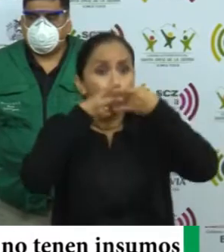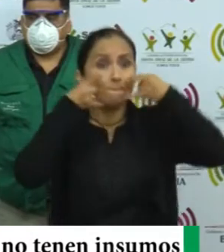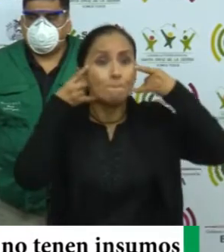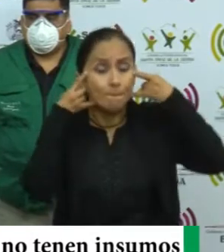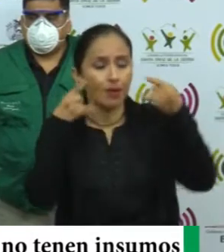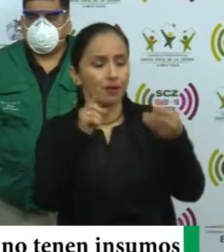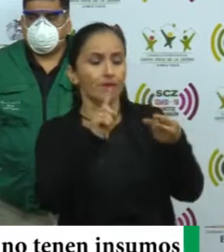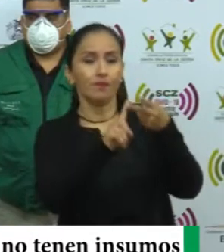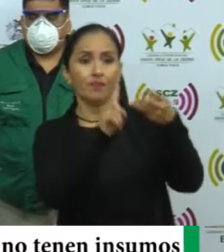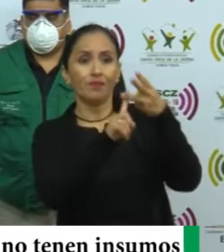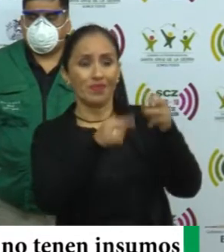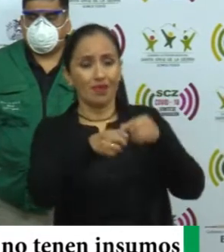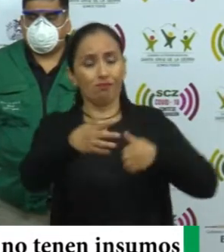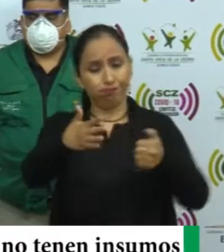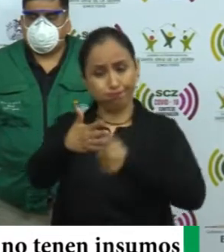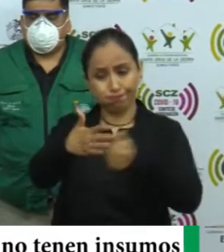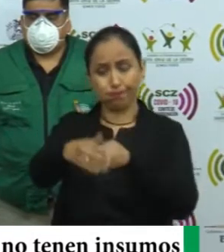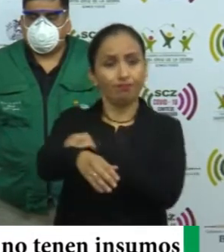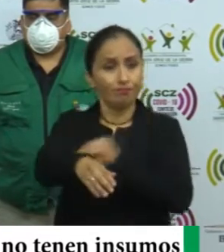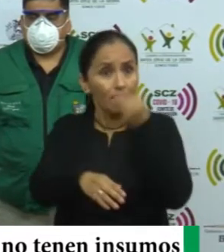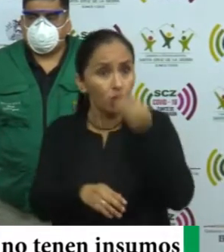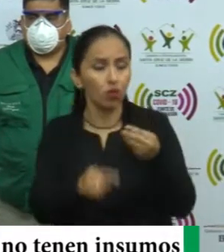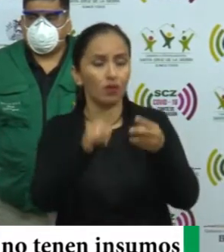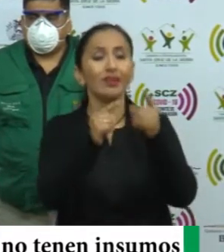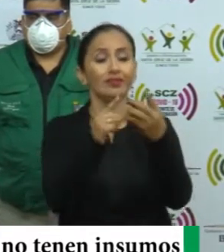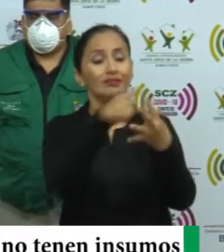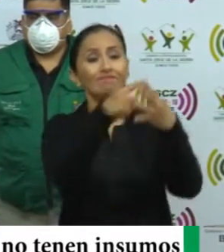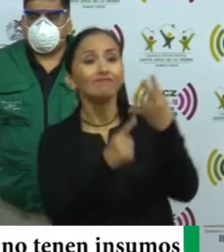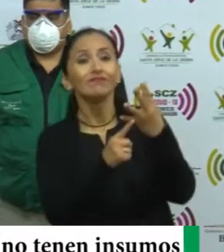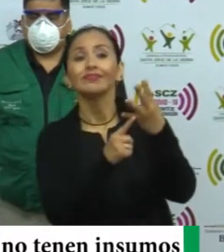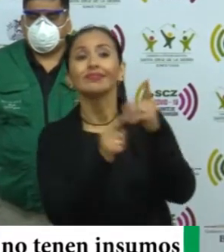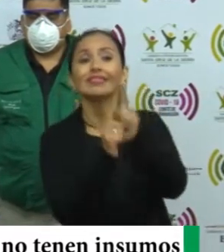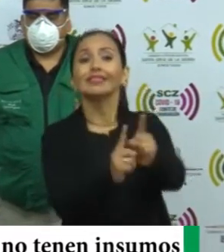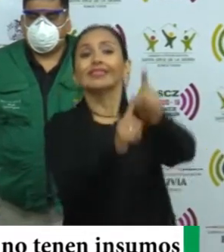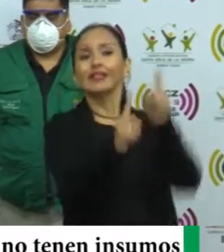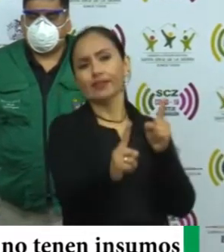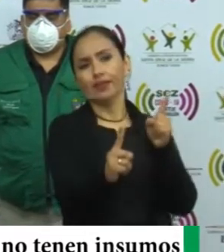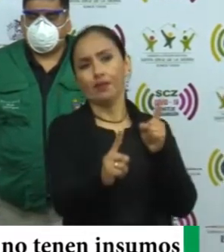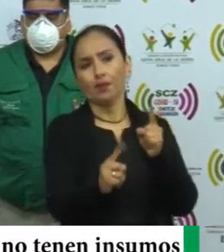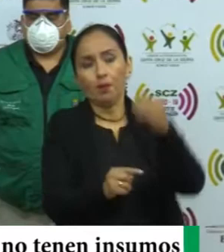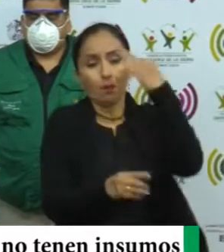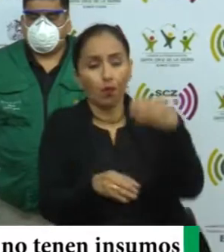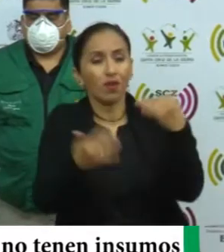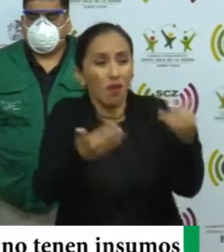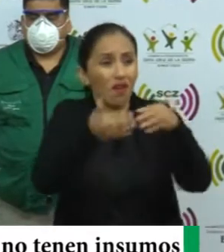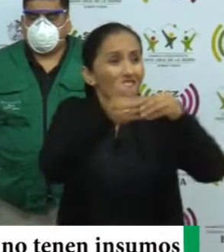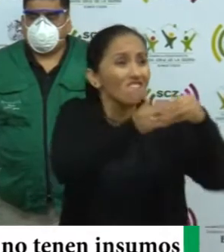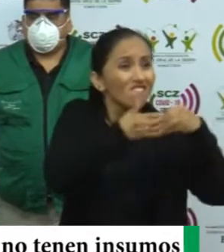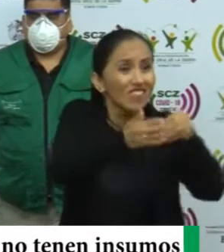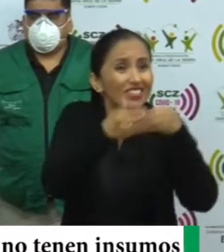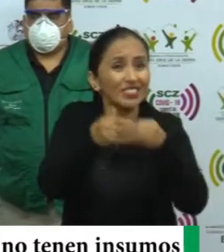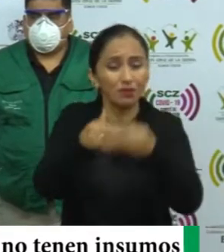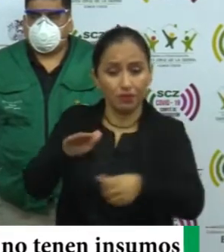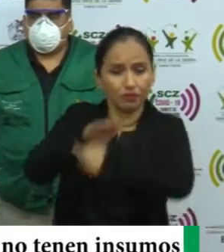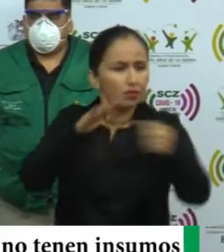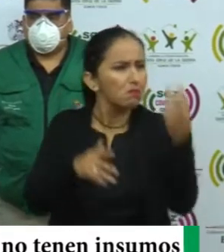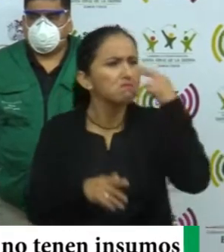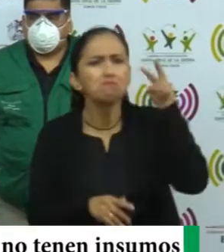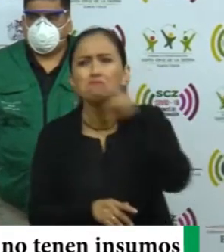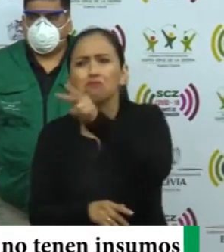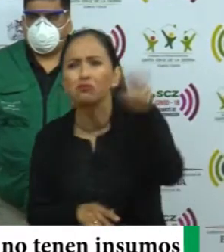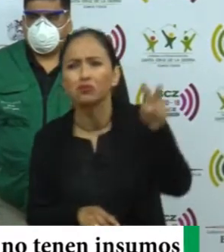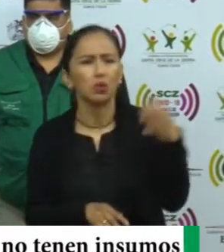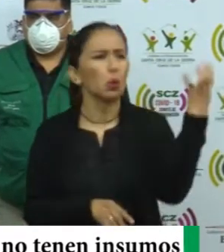barbijo, el uso de alcohol o alcohol en gel y el distanciamiento físico, que debido a la flexibilización de la cuarentena hemos visto